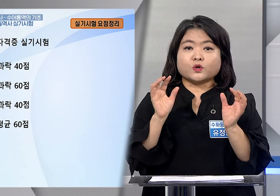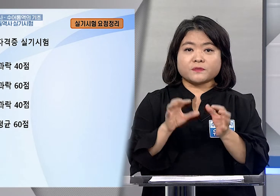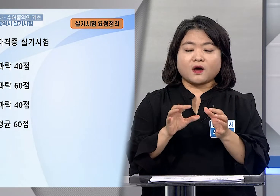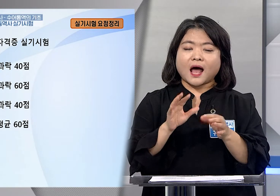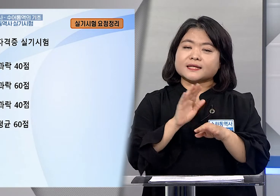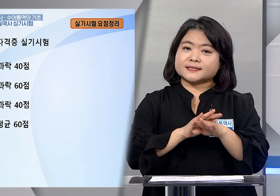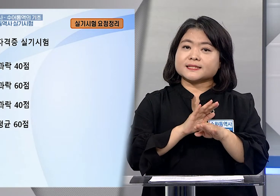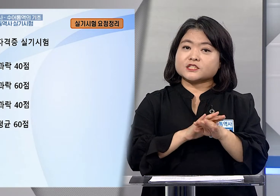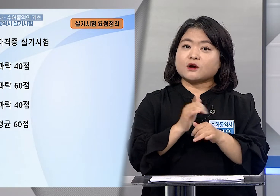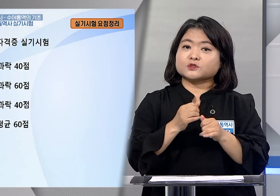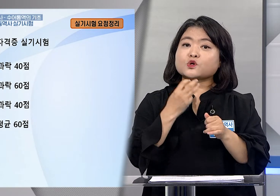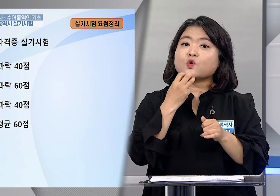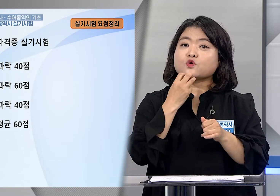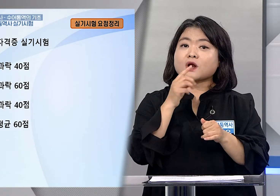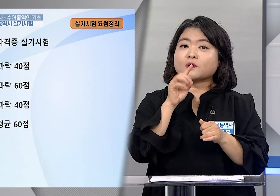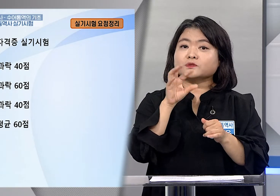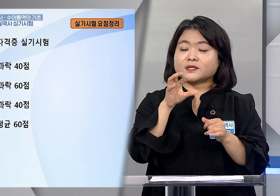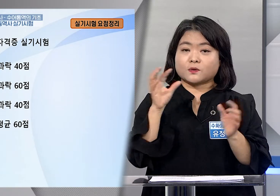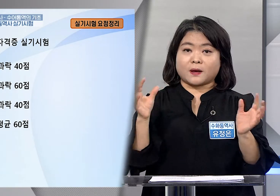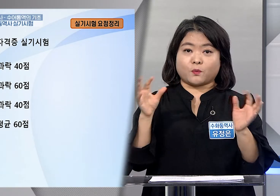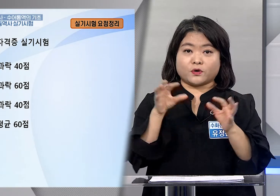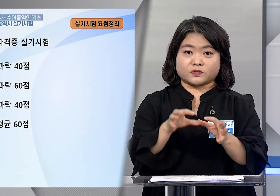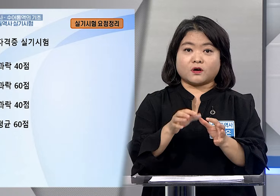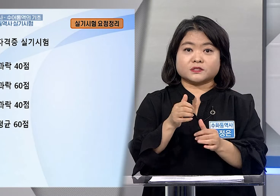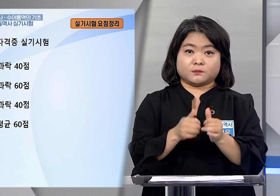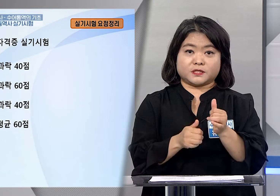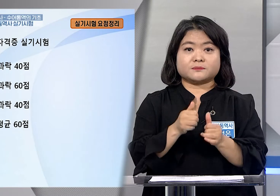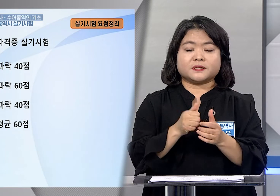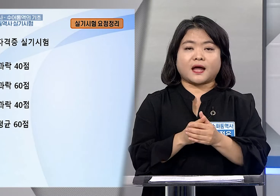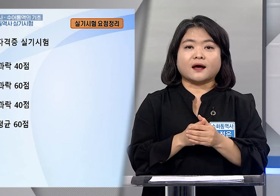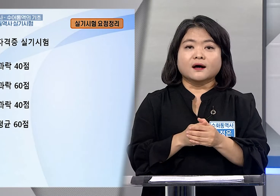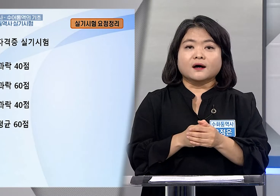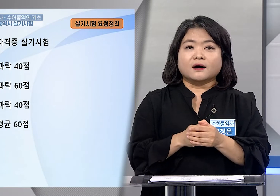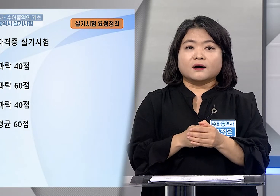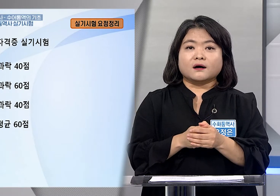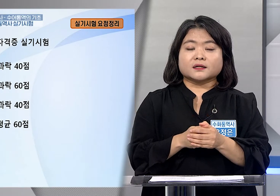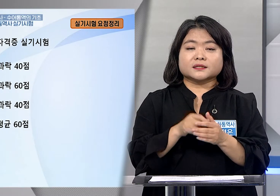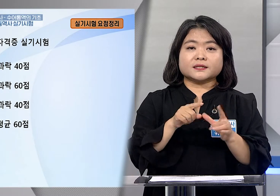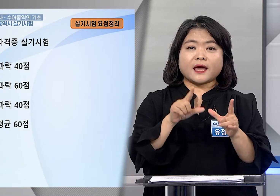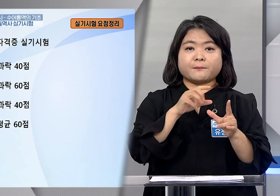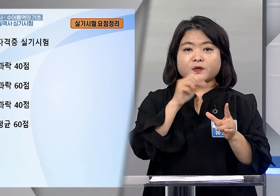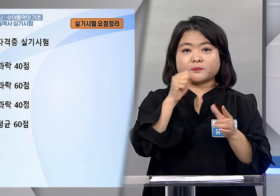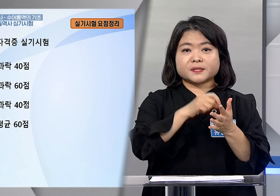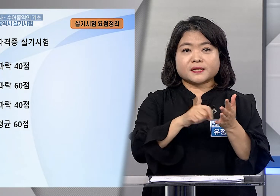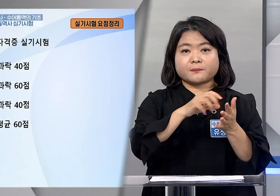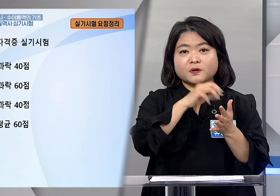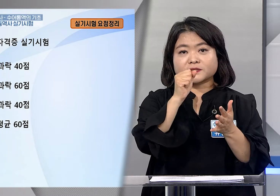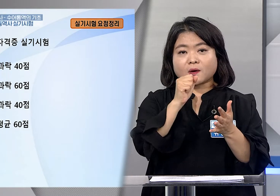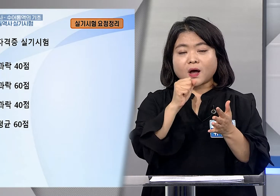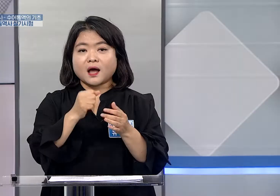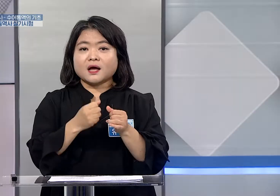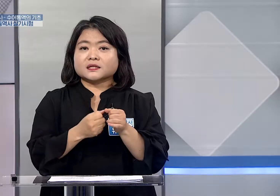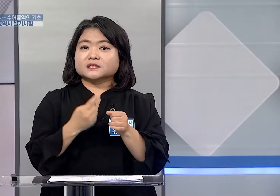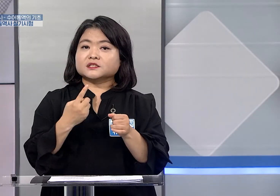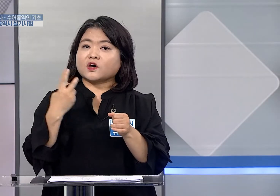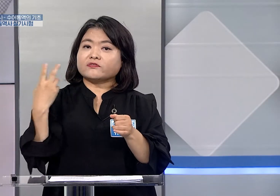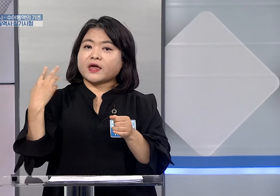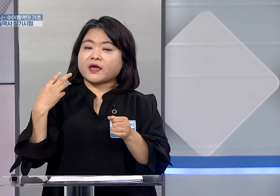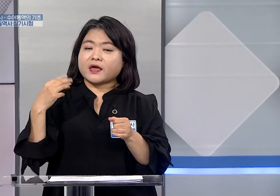모이면 실기시험은 서울 한 군데서만 모여서 시험을 칩니다. 그해 합격, 필기 합격자와 그